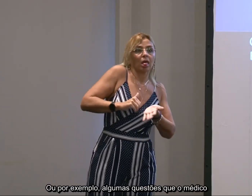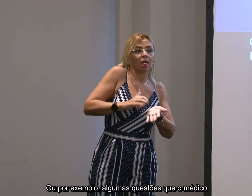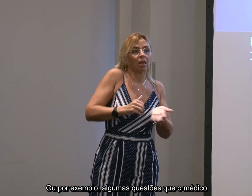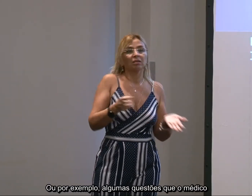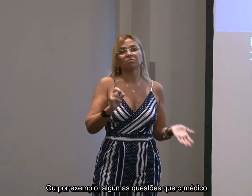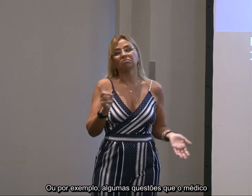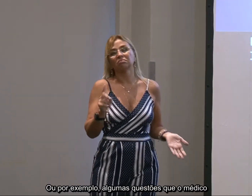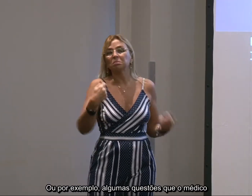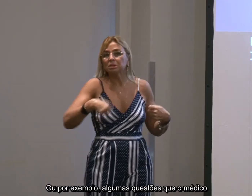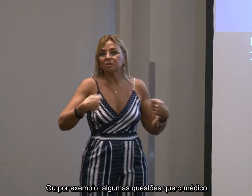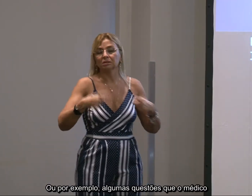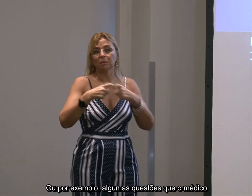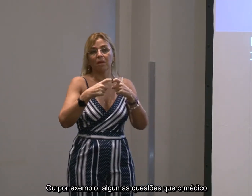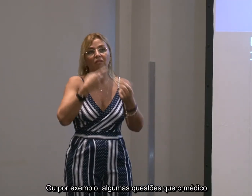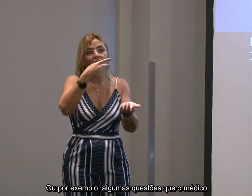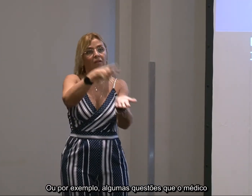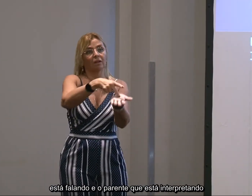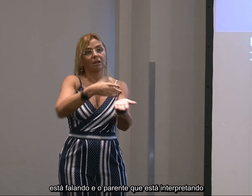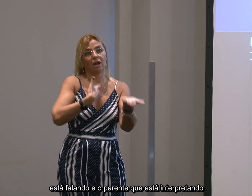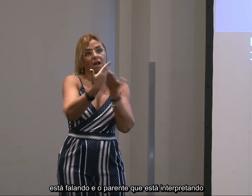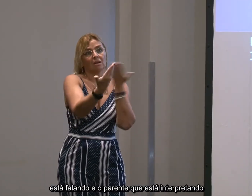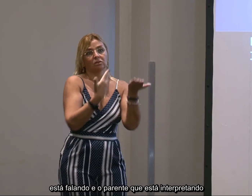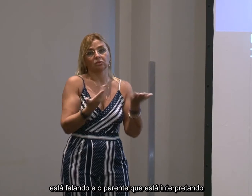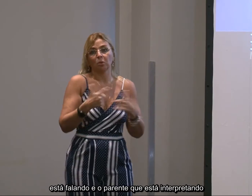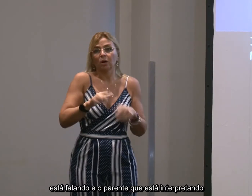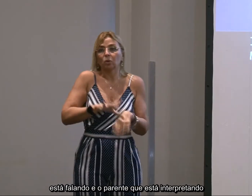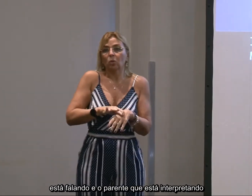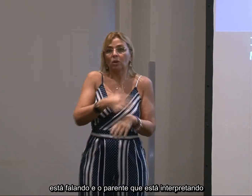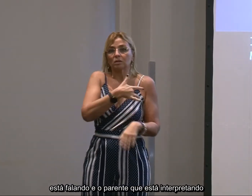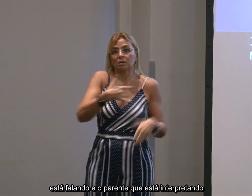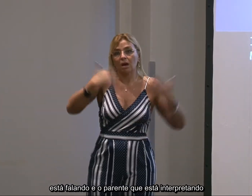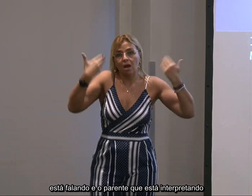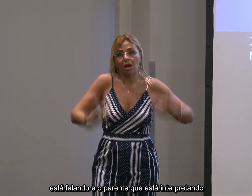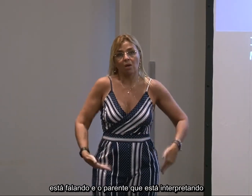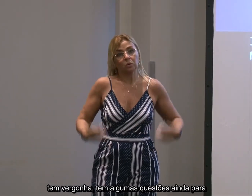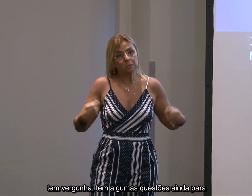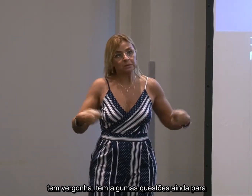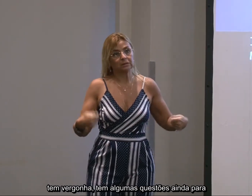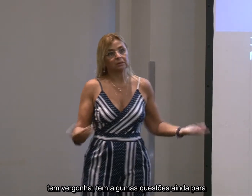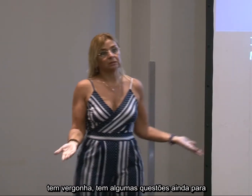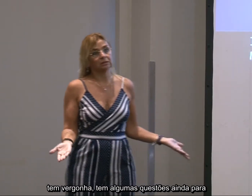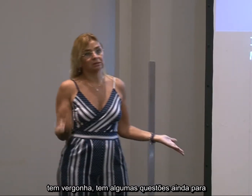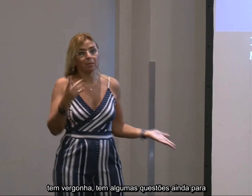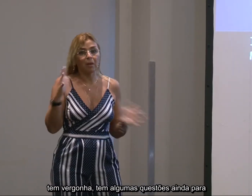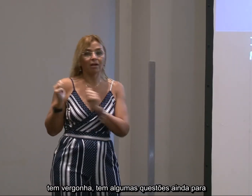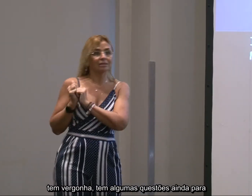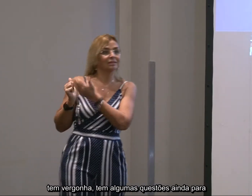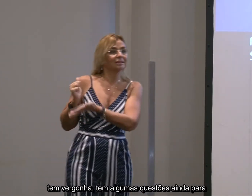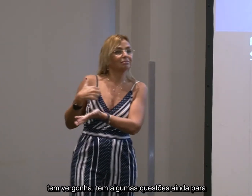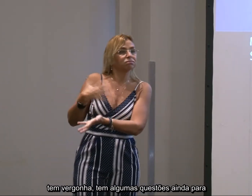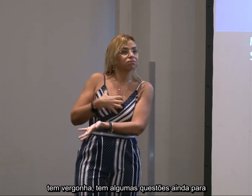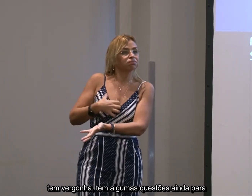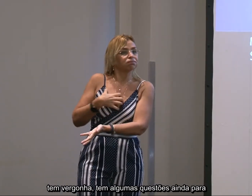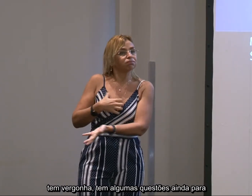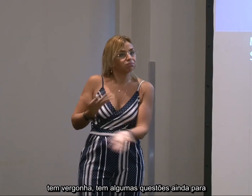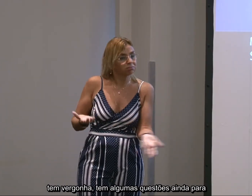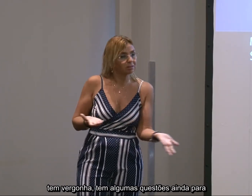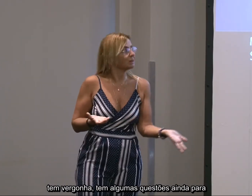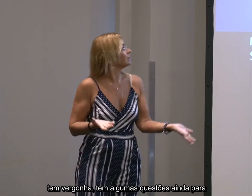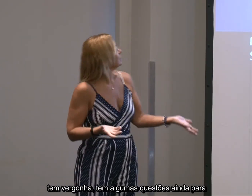exemplo, algumas questões que o médico está falando e a família e aquele parente interpretando não tem vergonha, tem algumas questões ainda